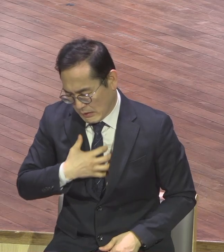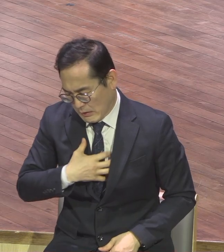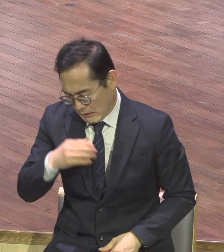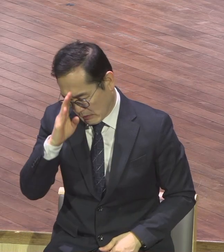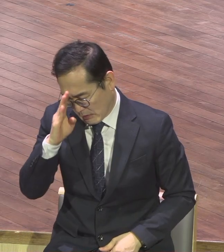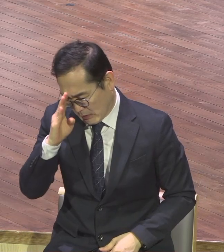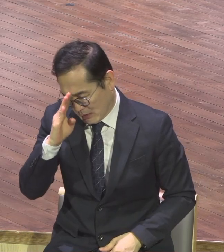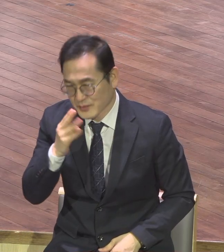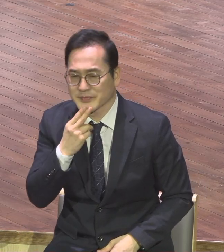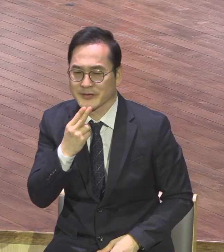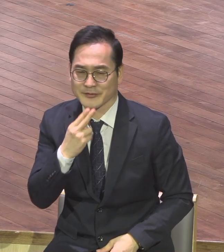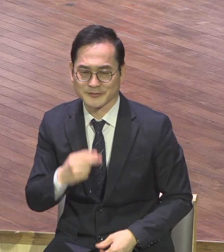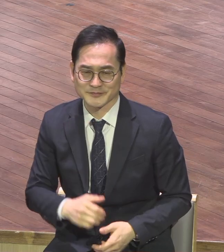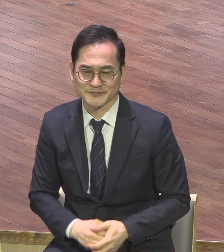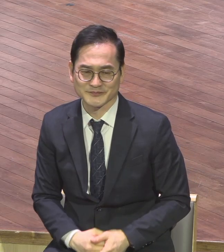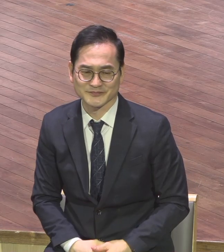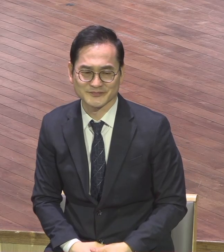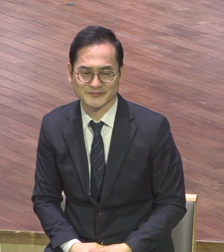고생 별로 안 해요.